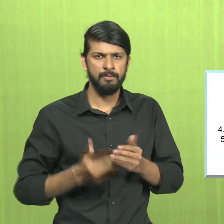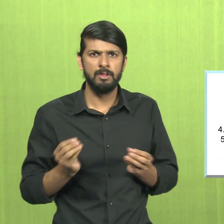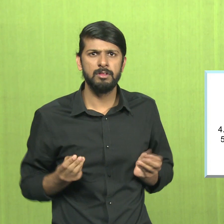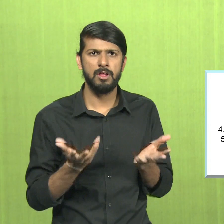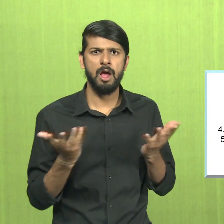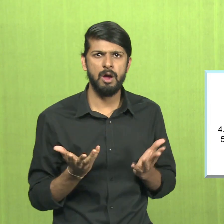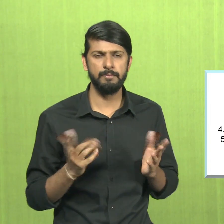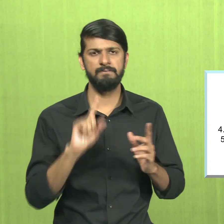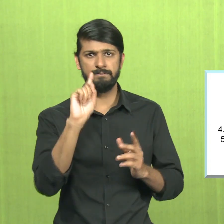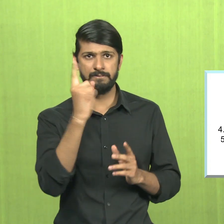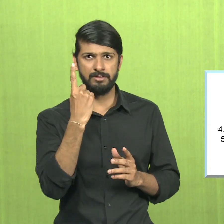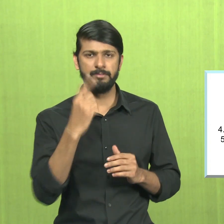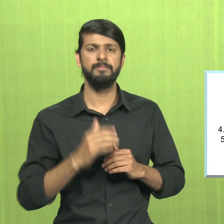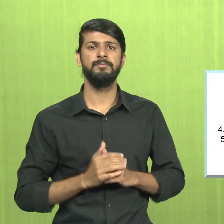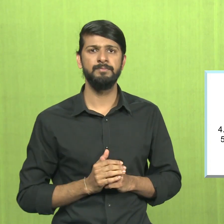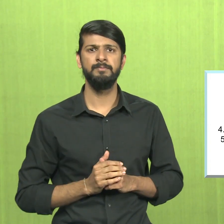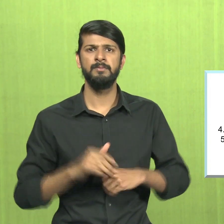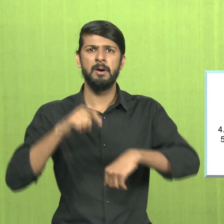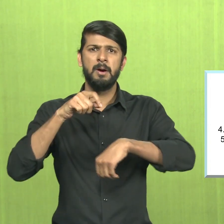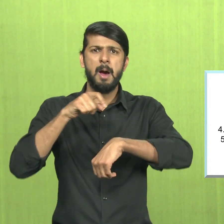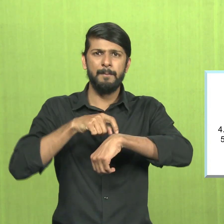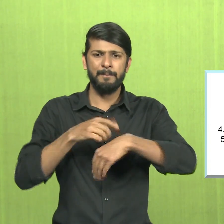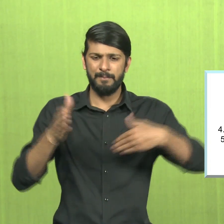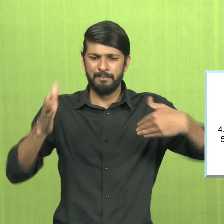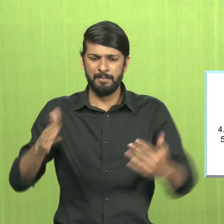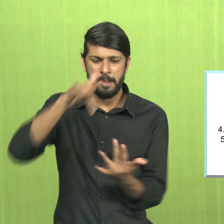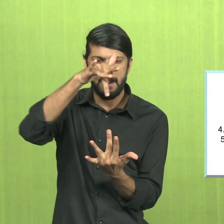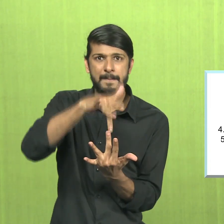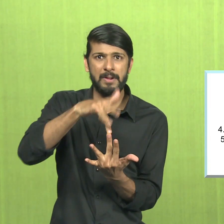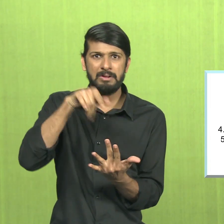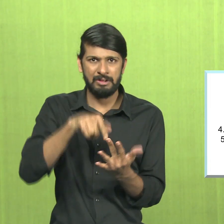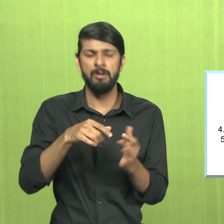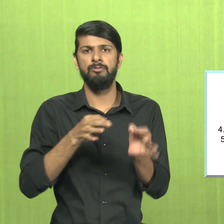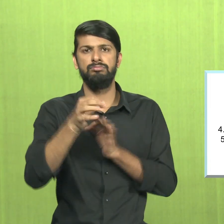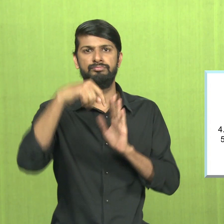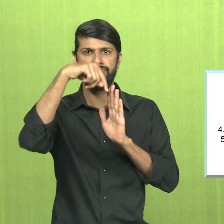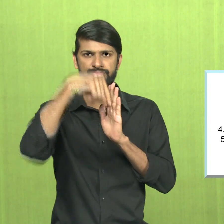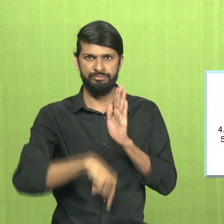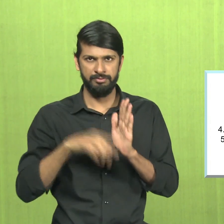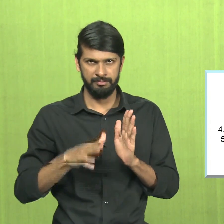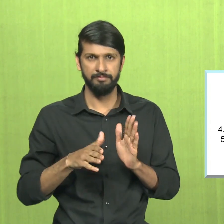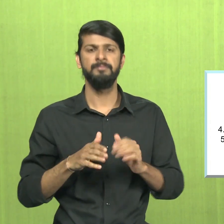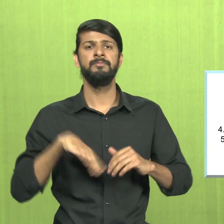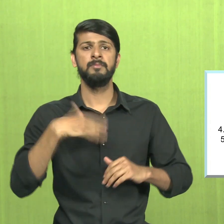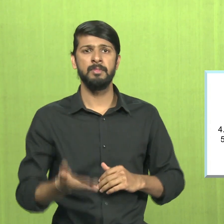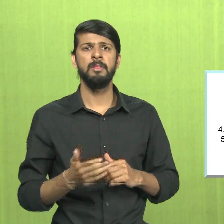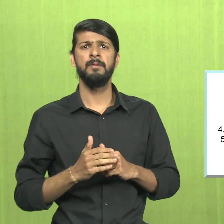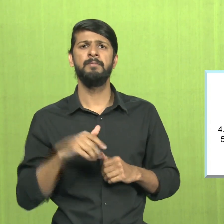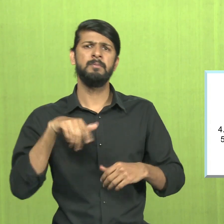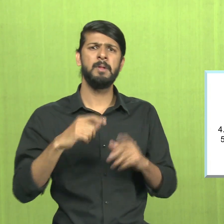थे प्रोसेस आफ सिलेक्शन थे फर्स्ट विल हफ्ते बैकग्राउंड अबाउट मिडिवल पीरियड